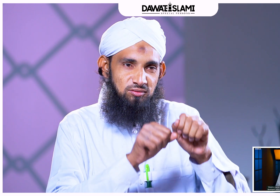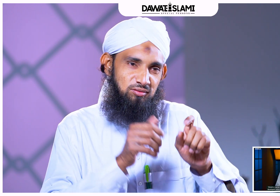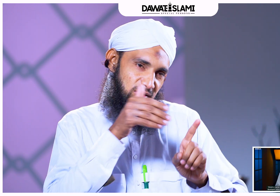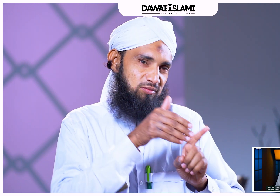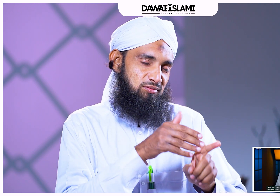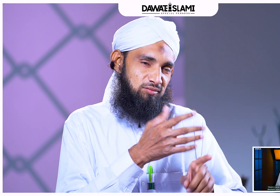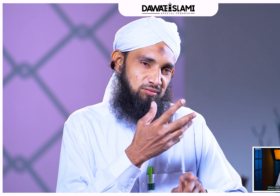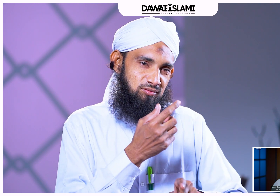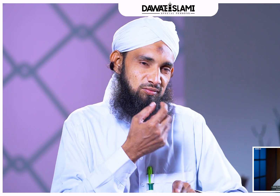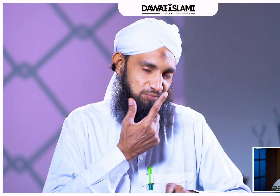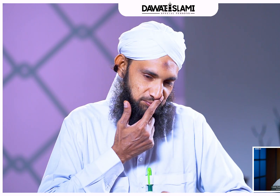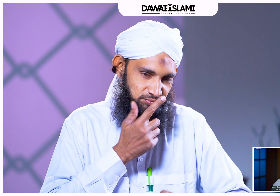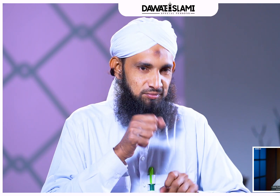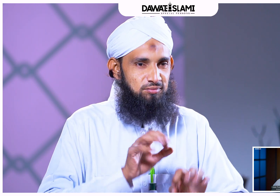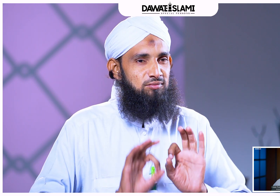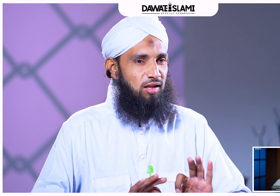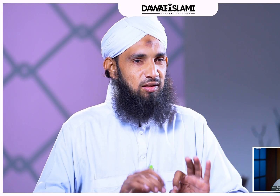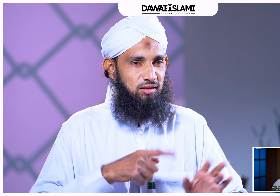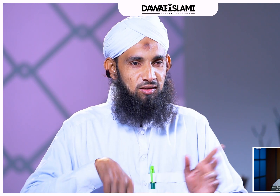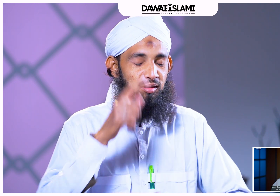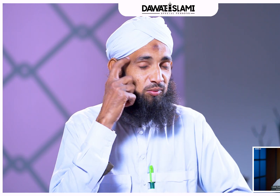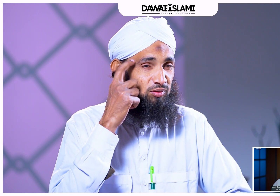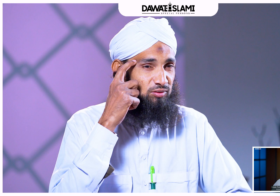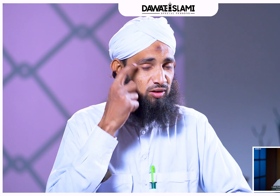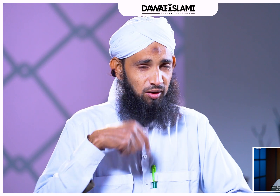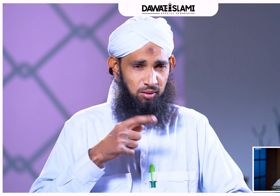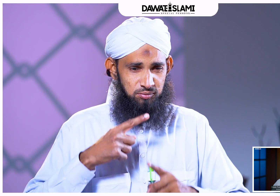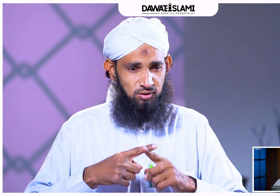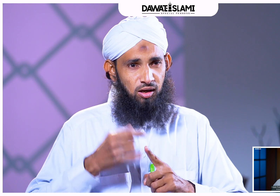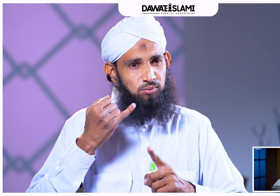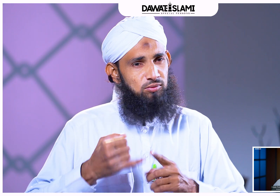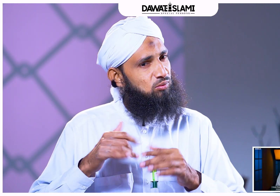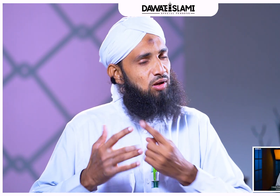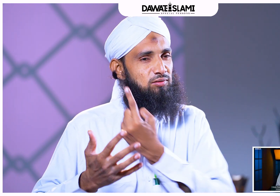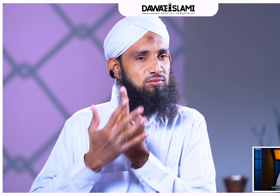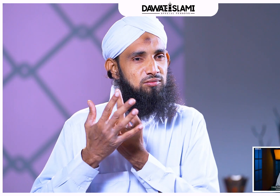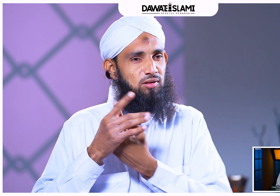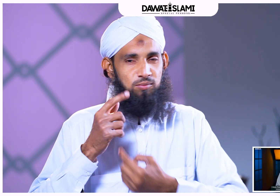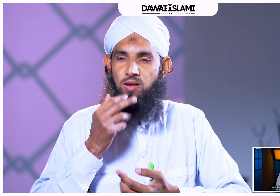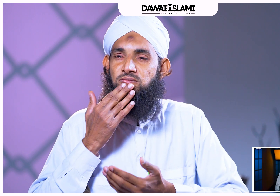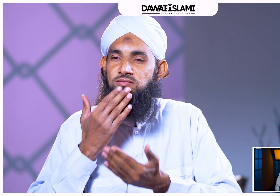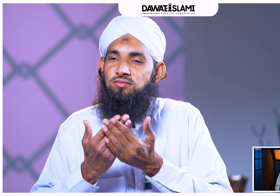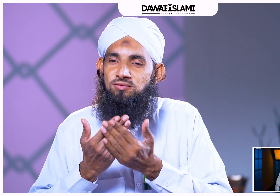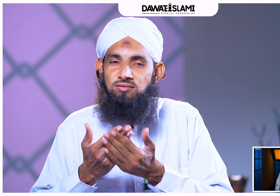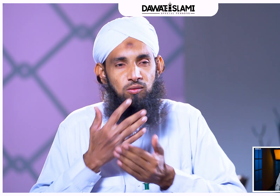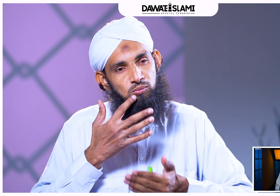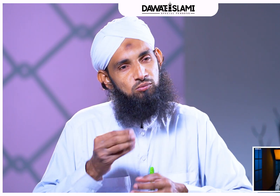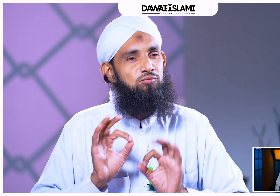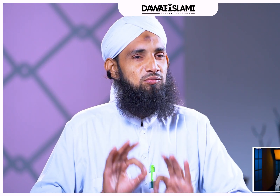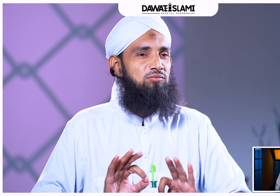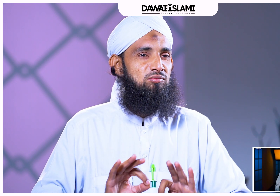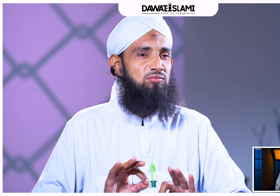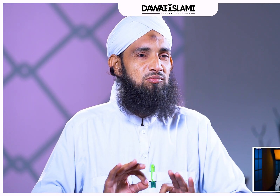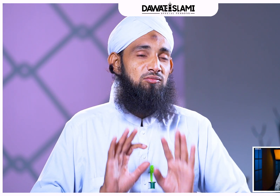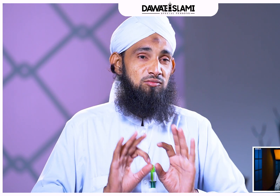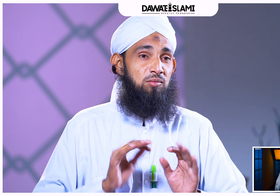ہو وہ قبول کی جائے۔ ہمارے اندر بھی کسی کمی پر یا کسی اور وجہ سے کوئی ہماری اصلاح کرے تو قبول کرنی چاہیے، لیکن یقیناً